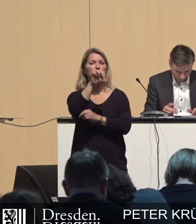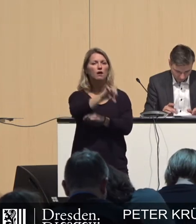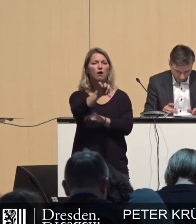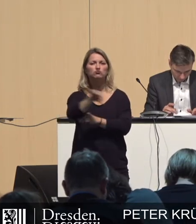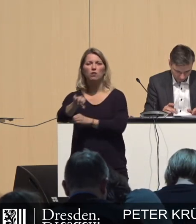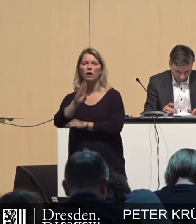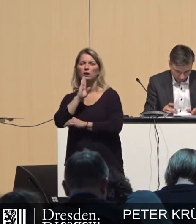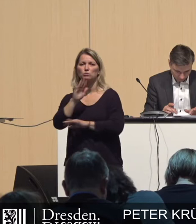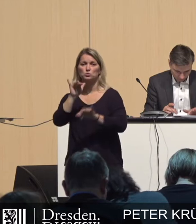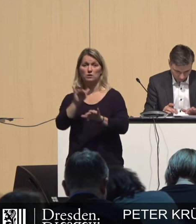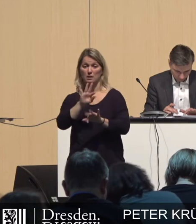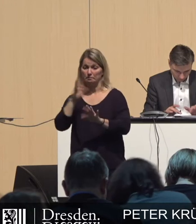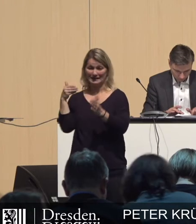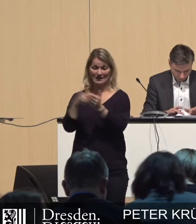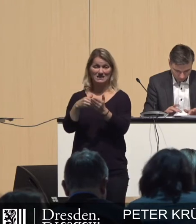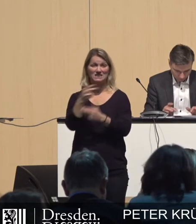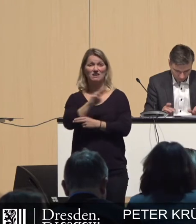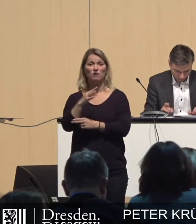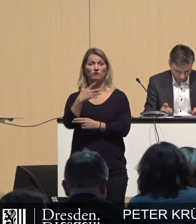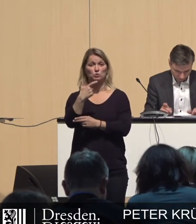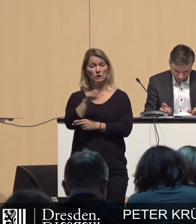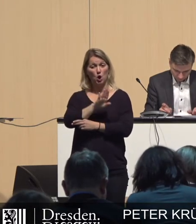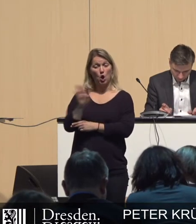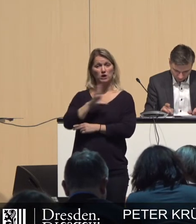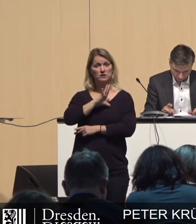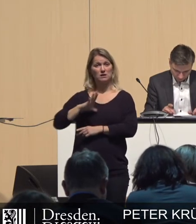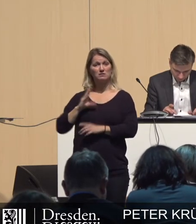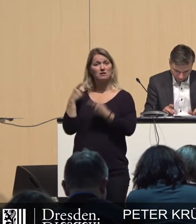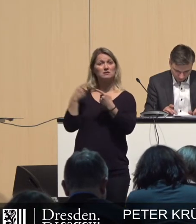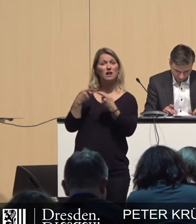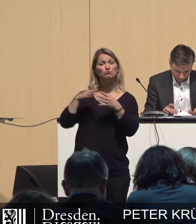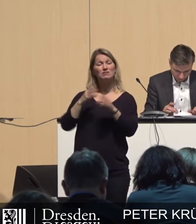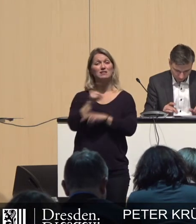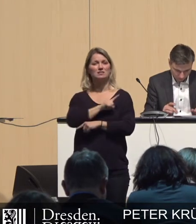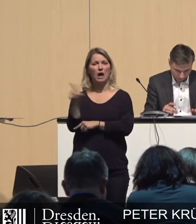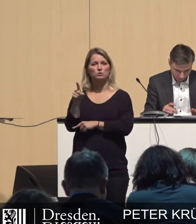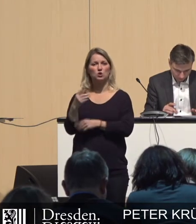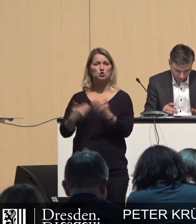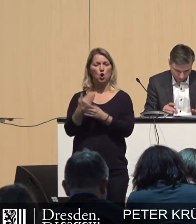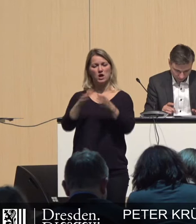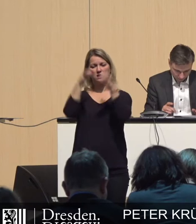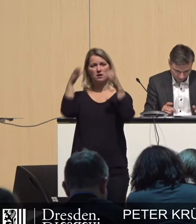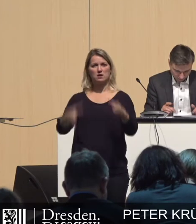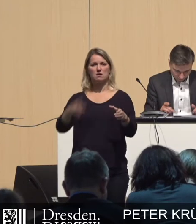sollen allein bis 2025 in Ostsachsen ca. 1000 Ladestationen neu entstehen.